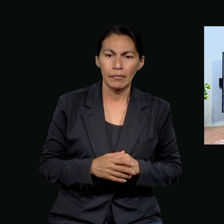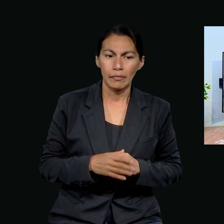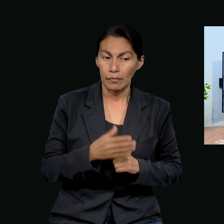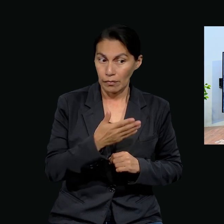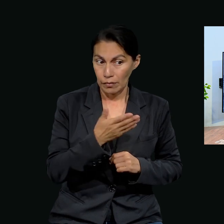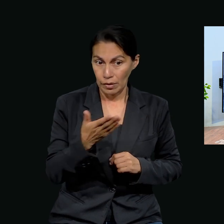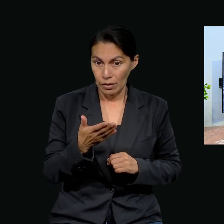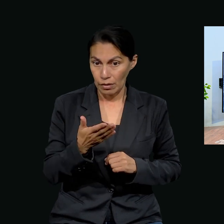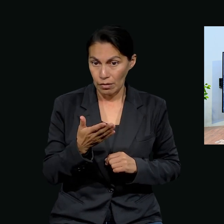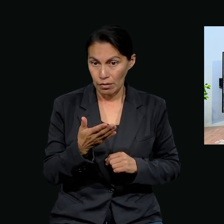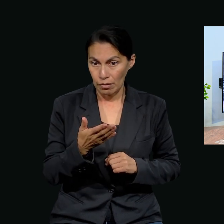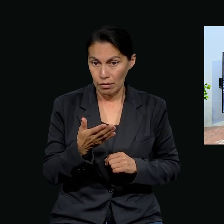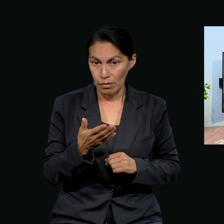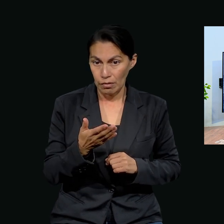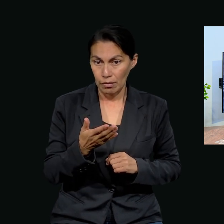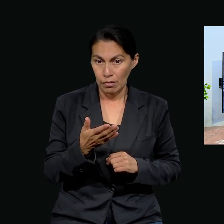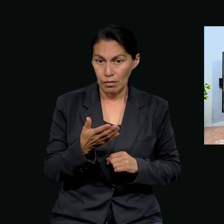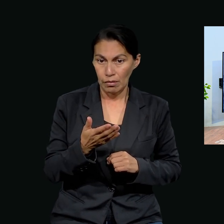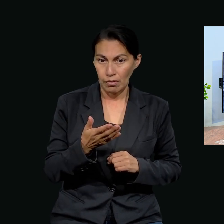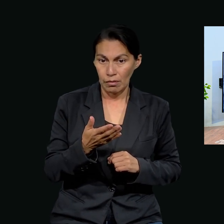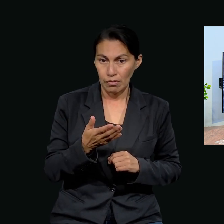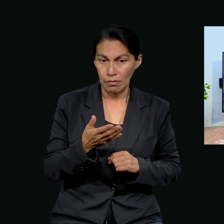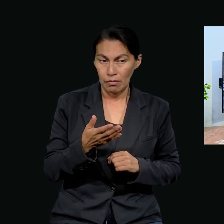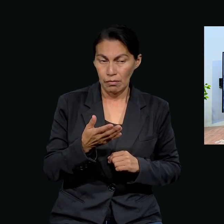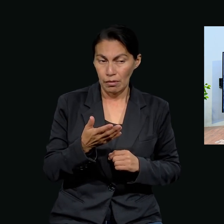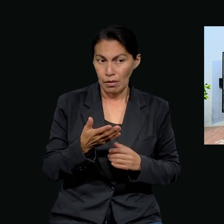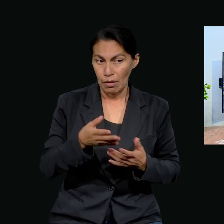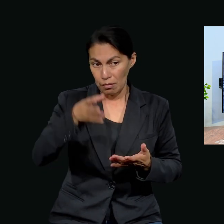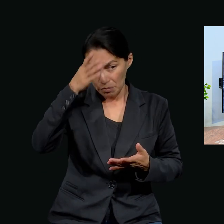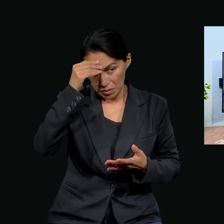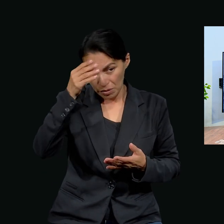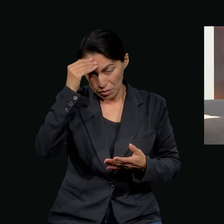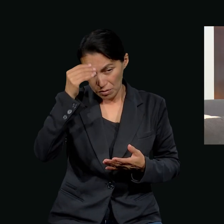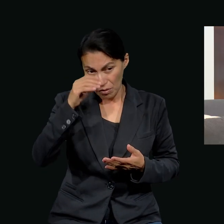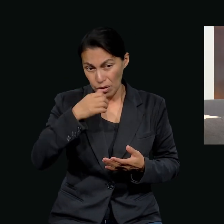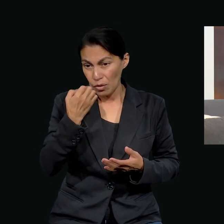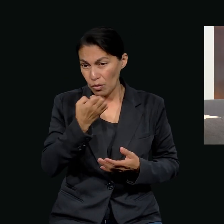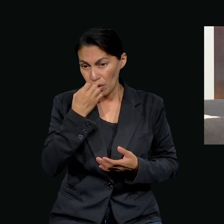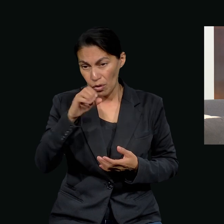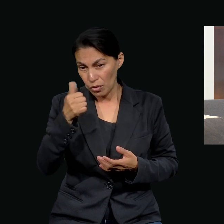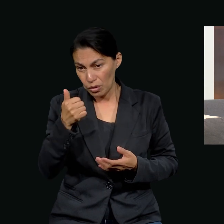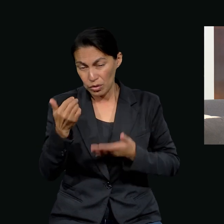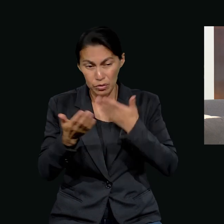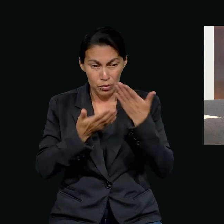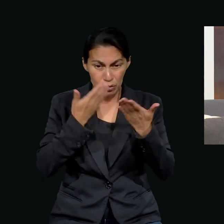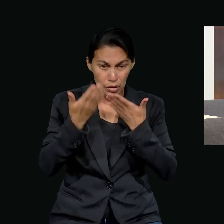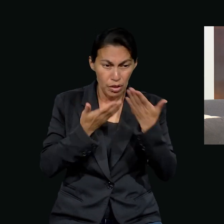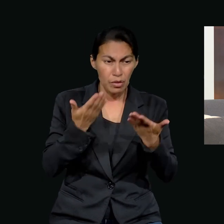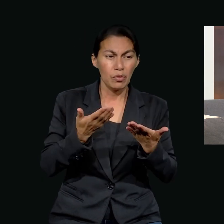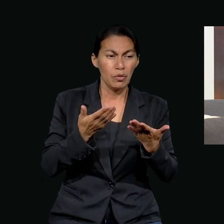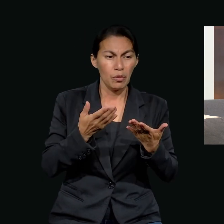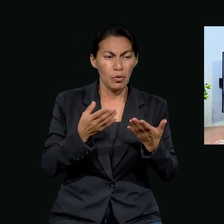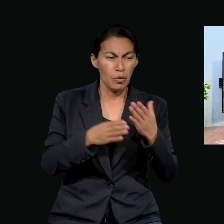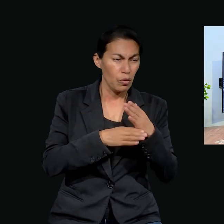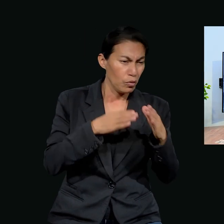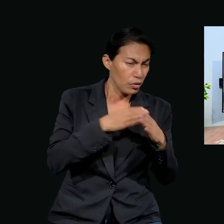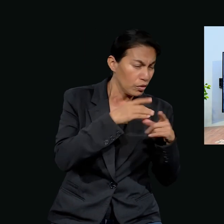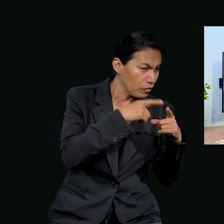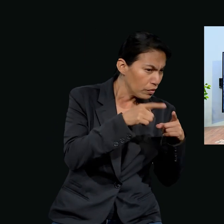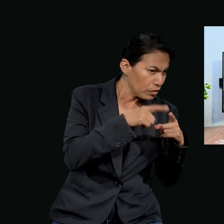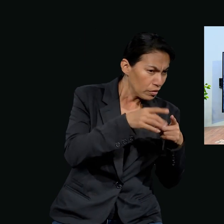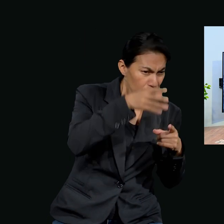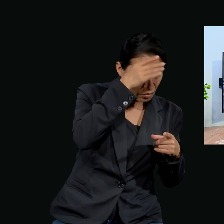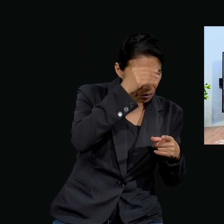usted creciendo y va estudiando en otros colegios. Sí, sí, va usted aprendiendo otras